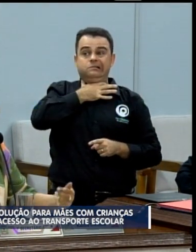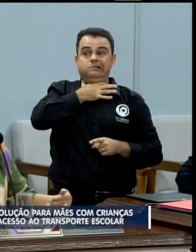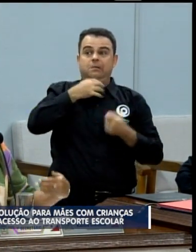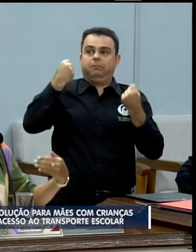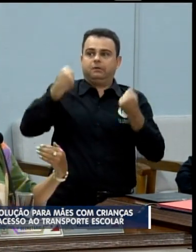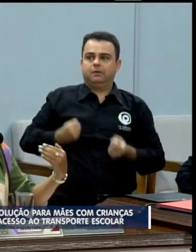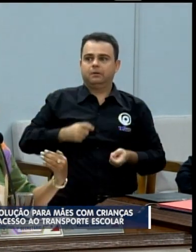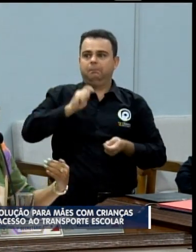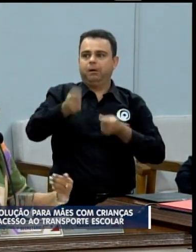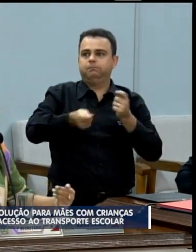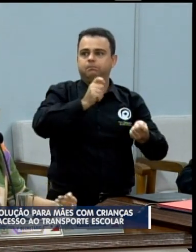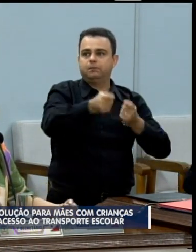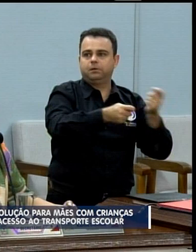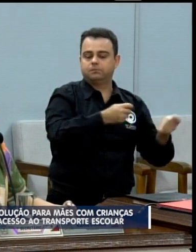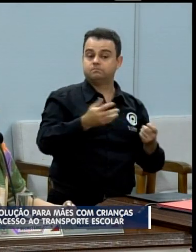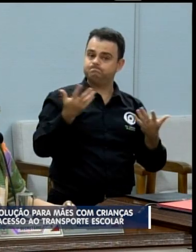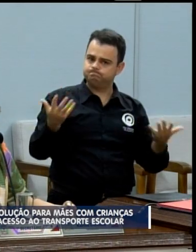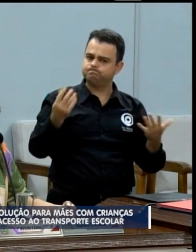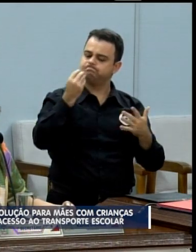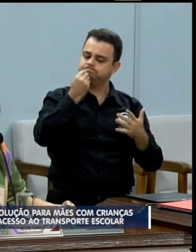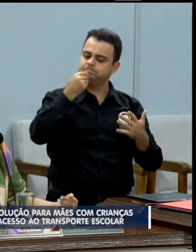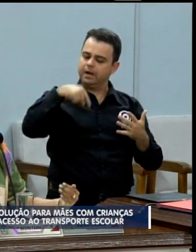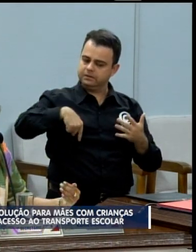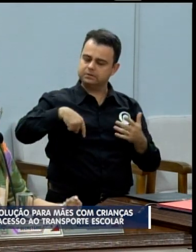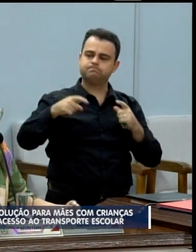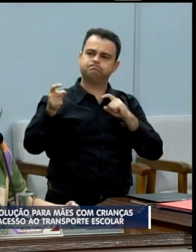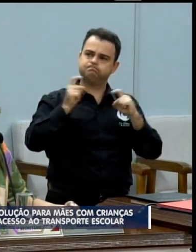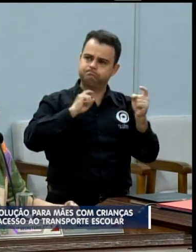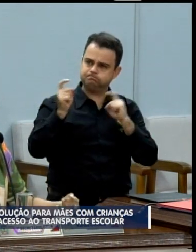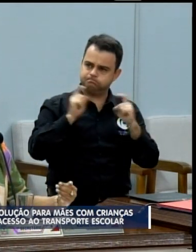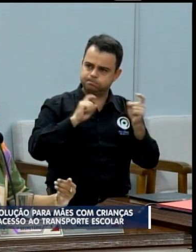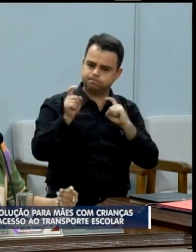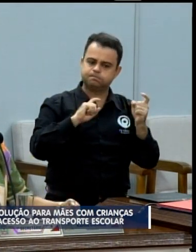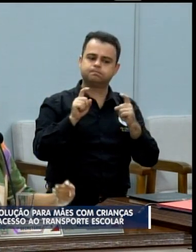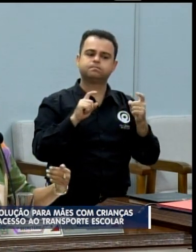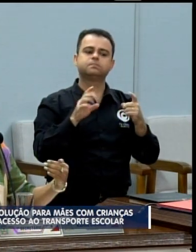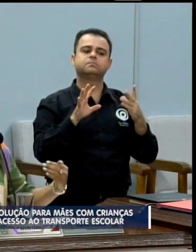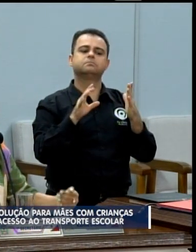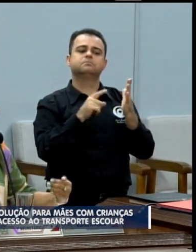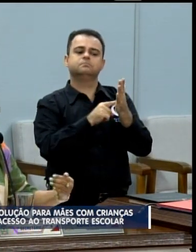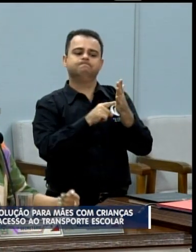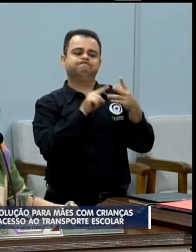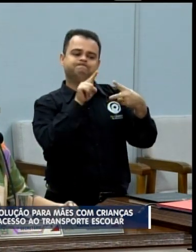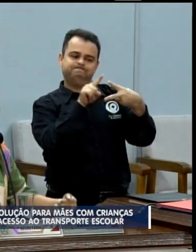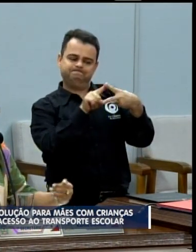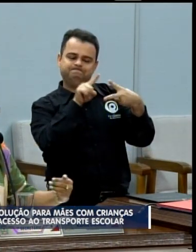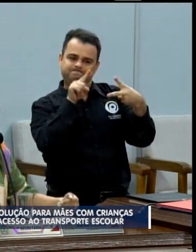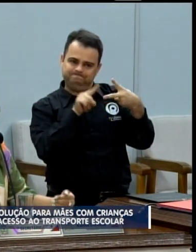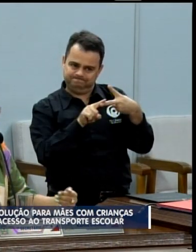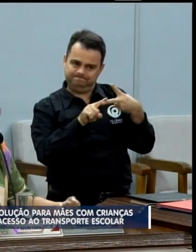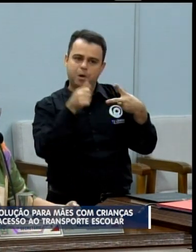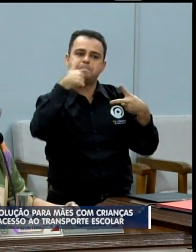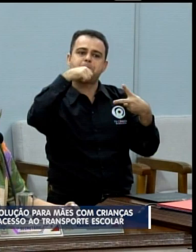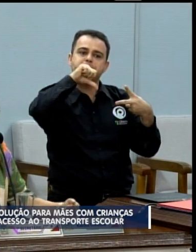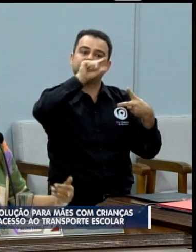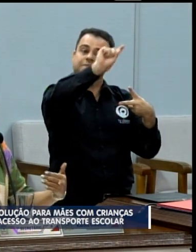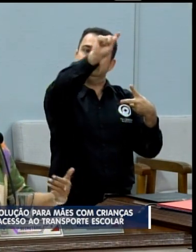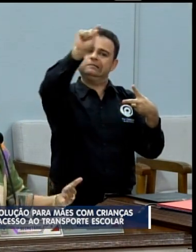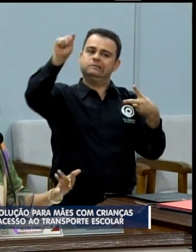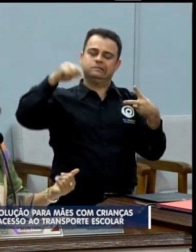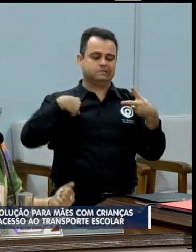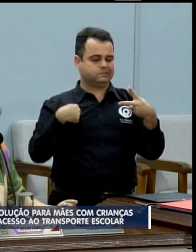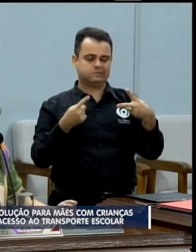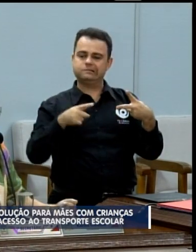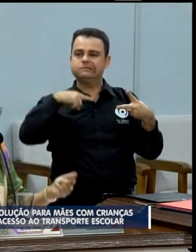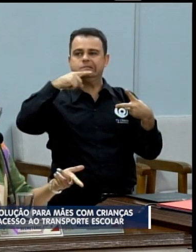essa casa para que a gente venha discutir sobre esse assunto e resolver o problema de várias mães, centenas de mães que